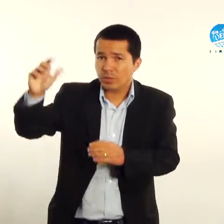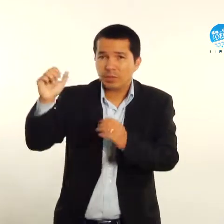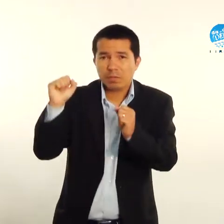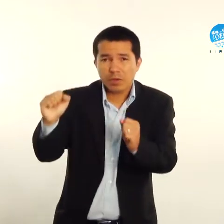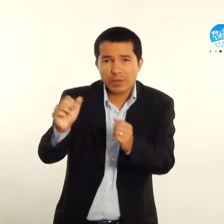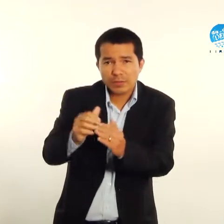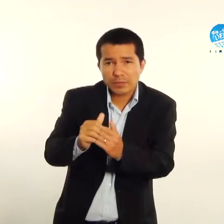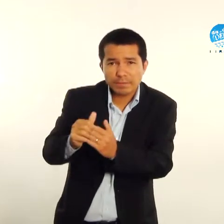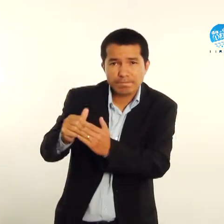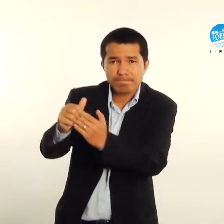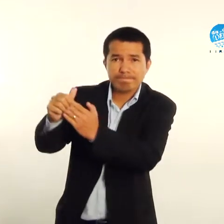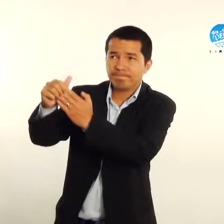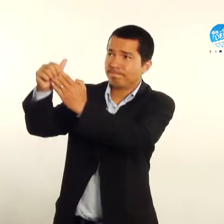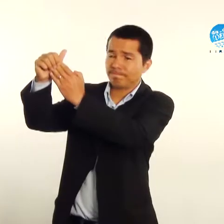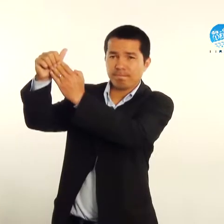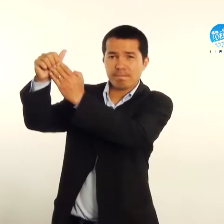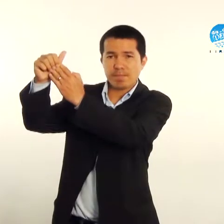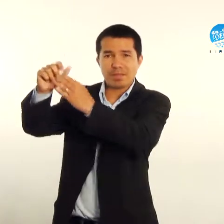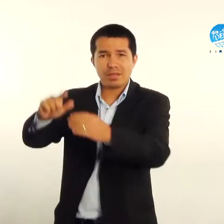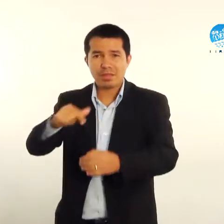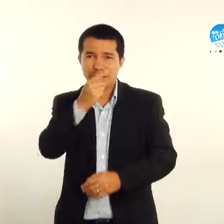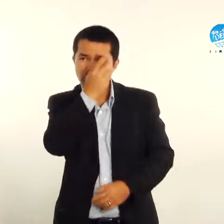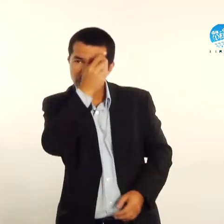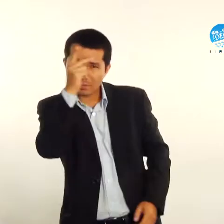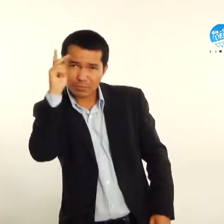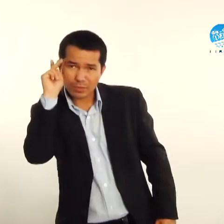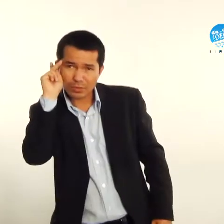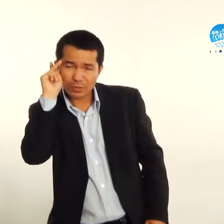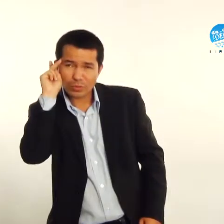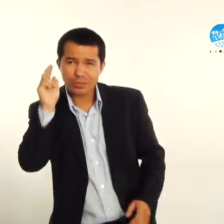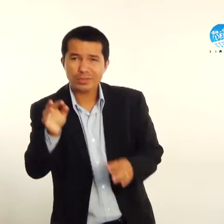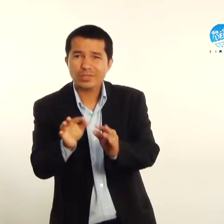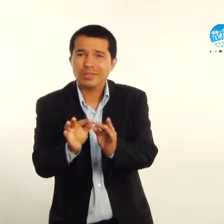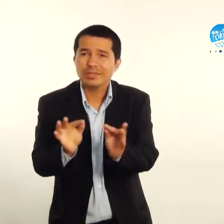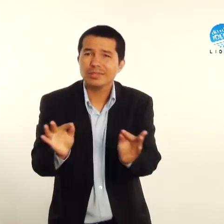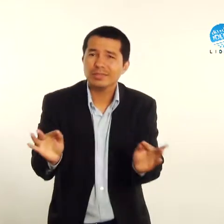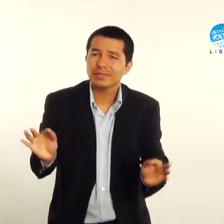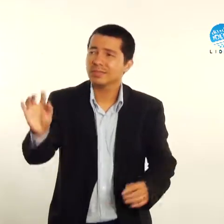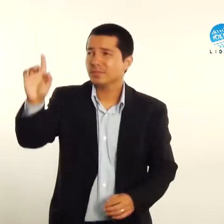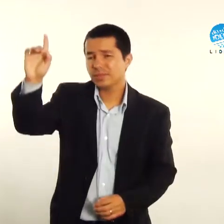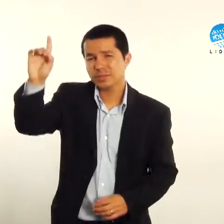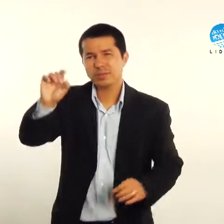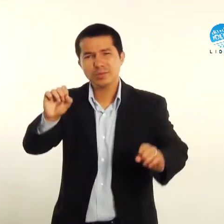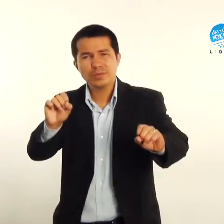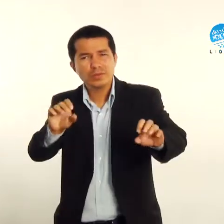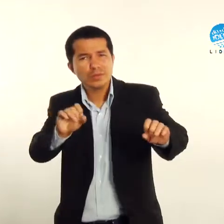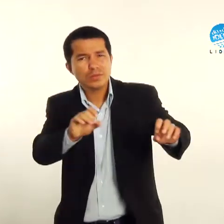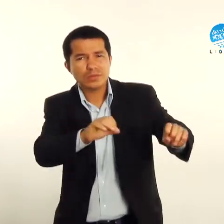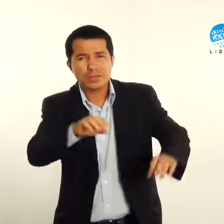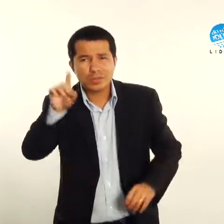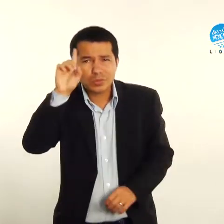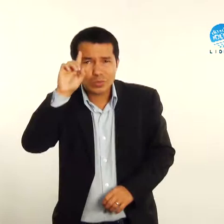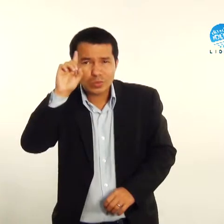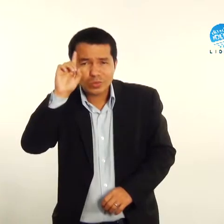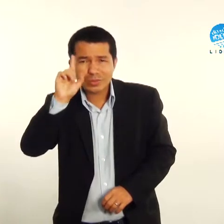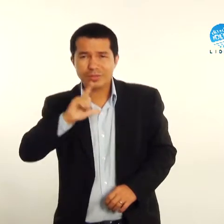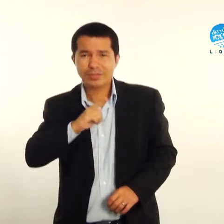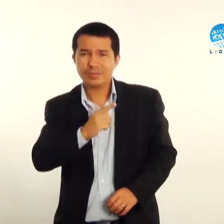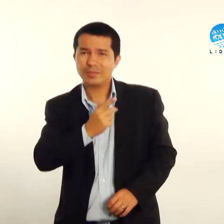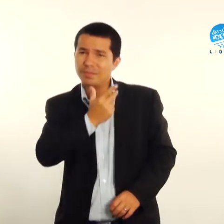guiado por Ele nessa vida. É aquela gente que Deus vai transformando dia a dia em gente